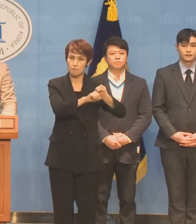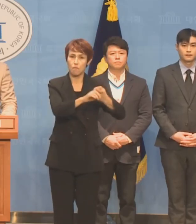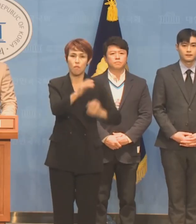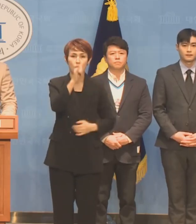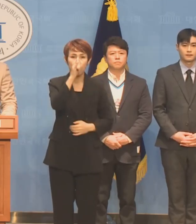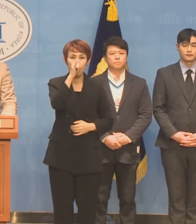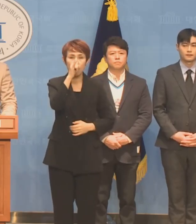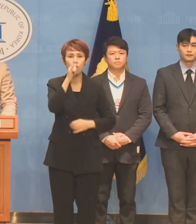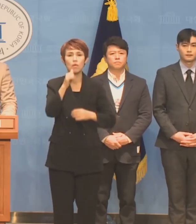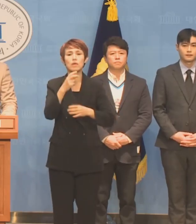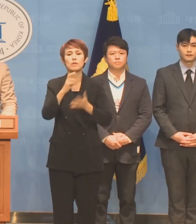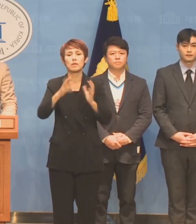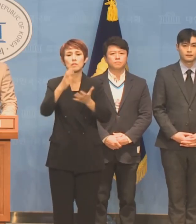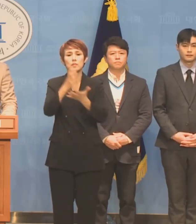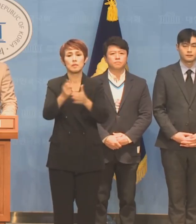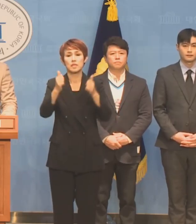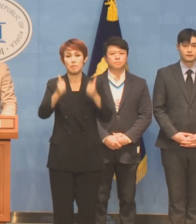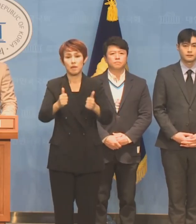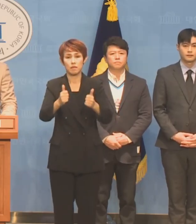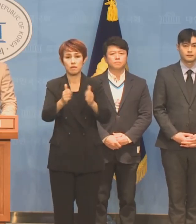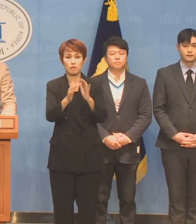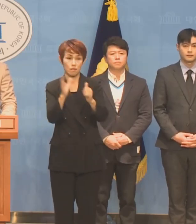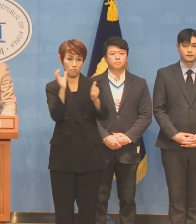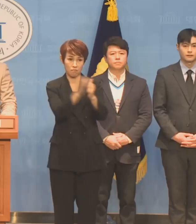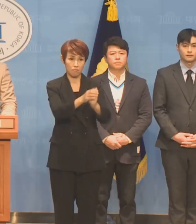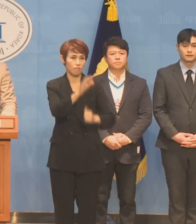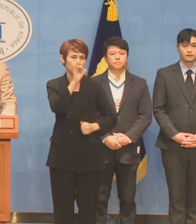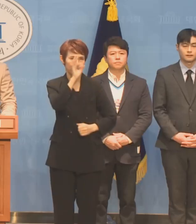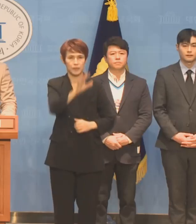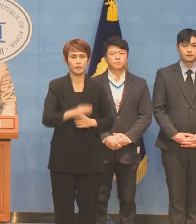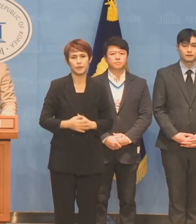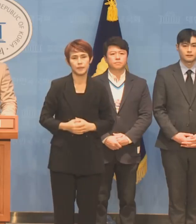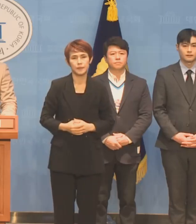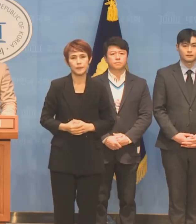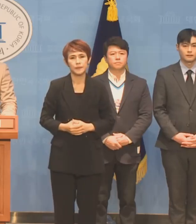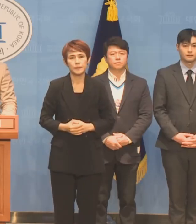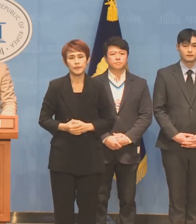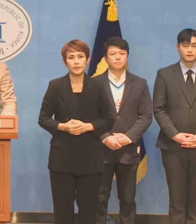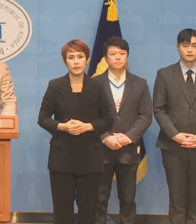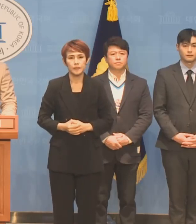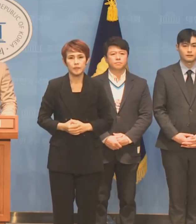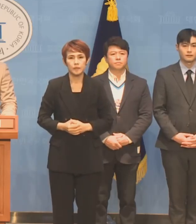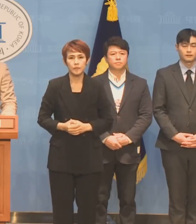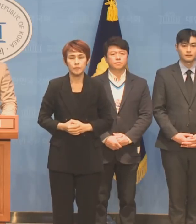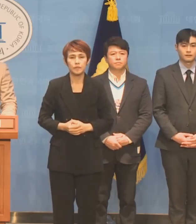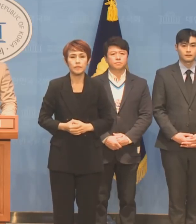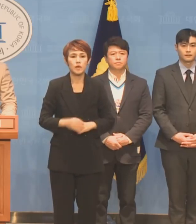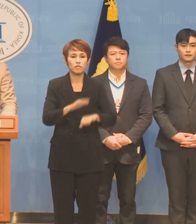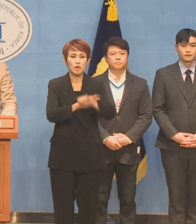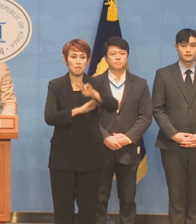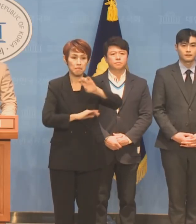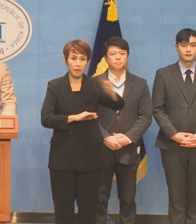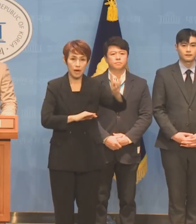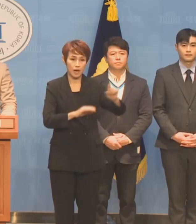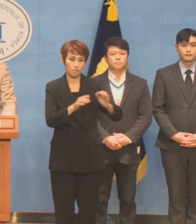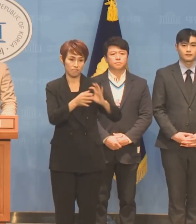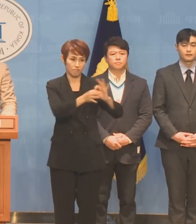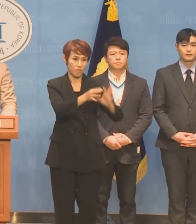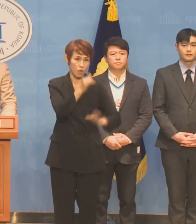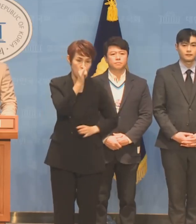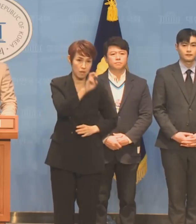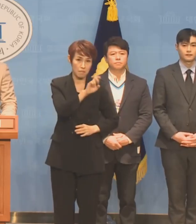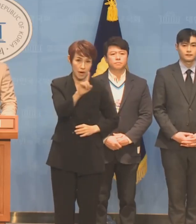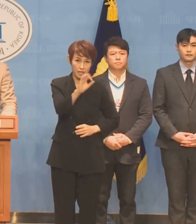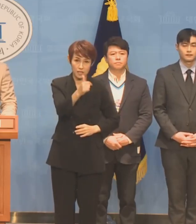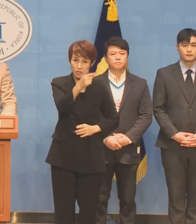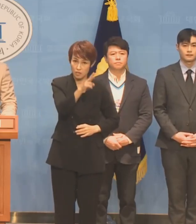헌법 재판관 임명은 절대 수용할 수 없습니다. 따라서 좌파 세력을 비호하는 마은혁 후보는